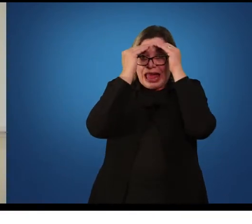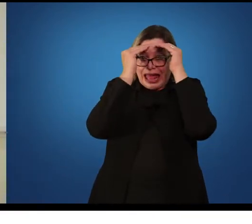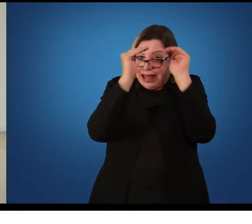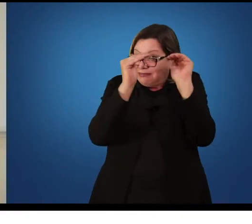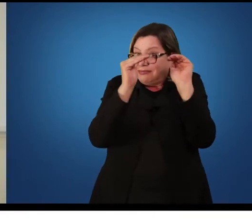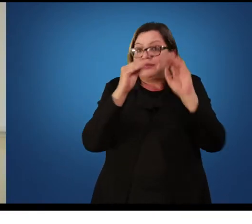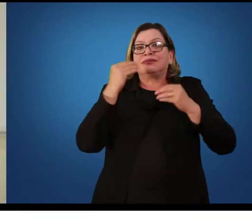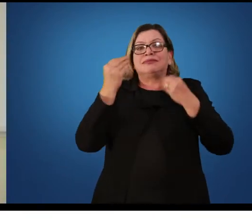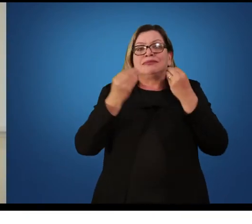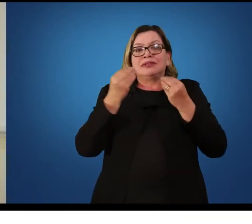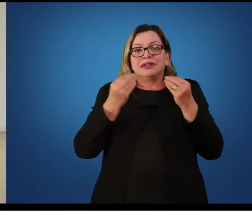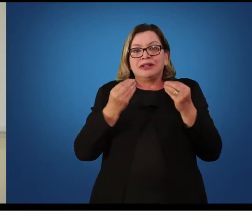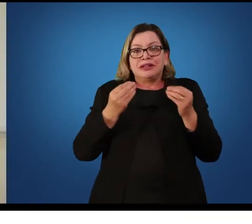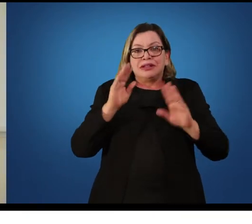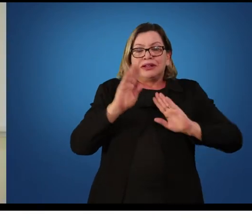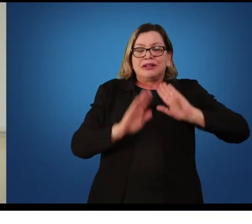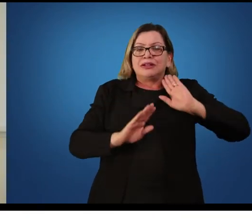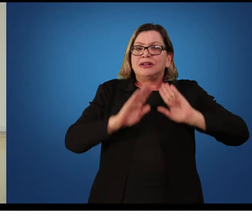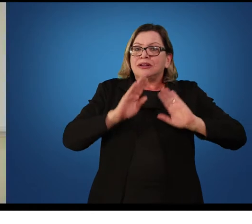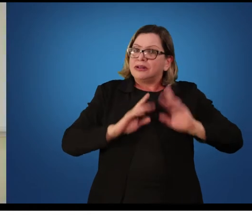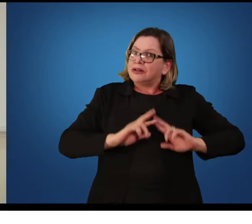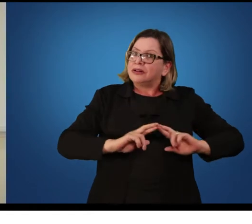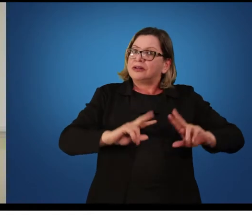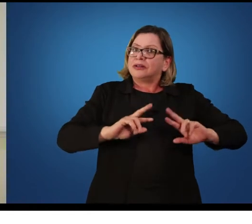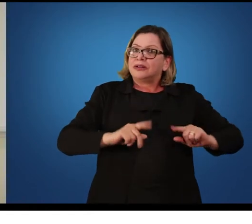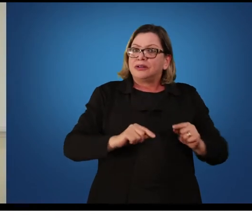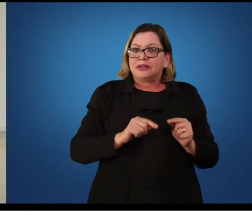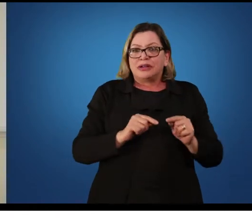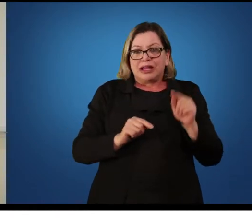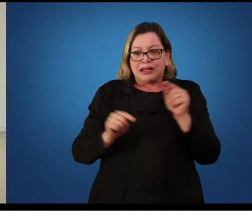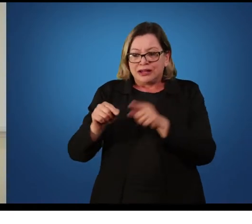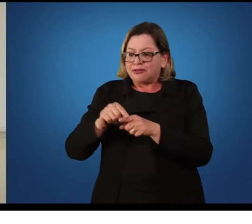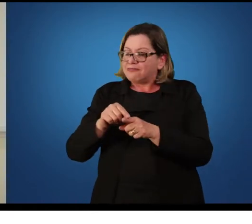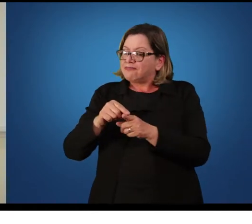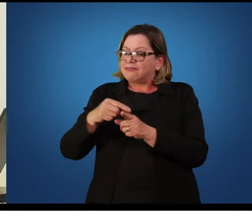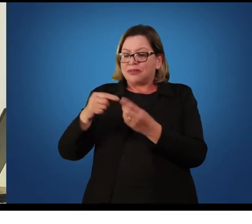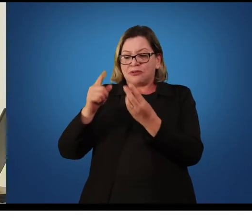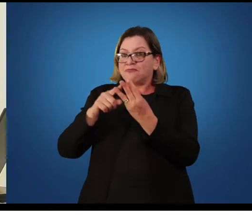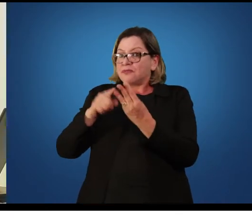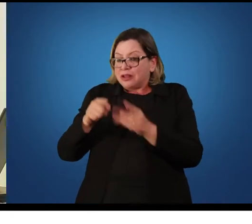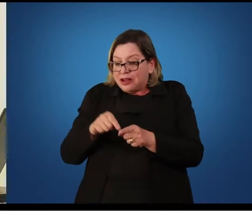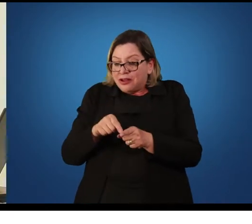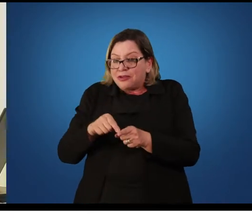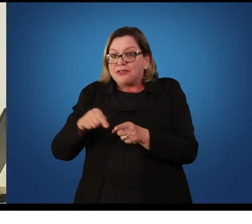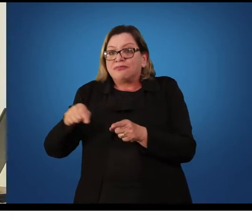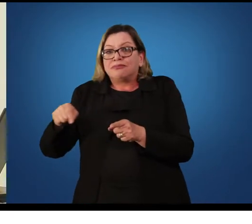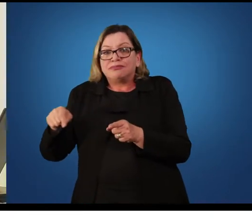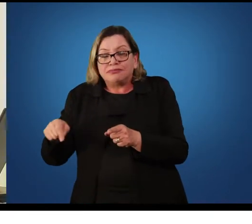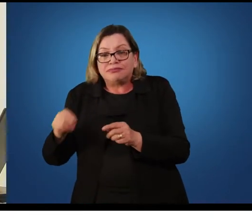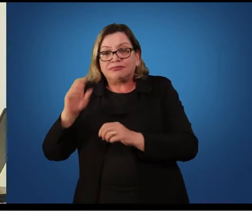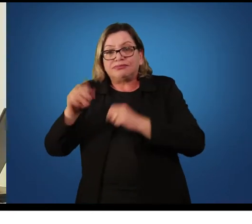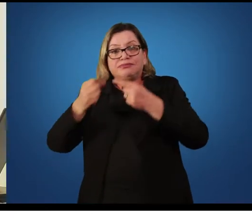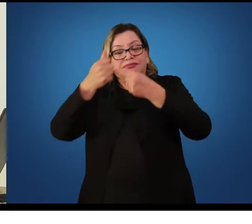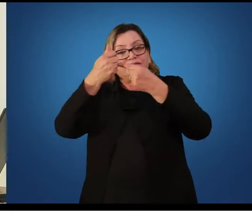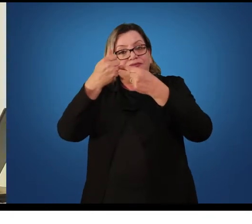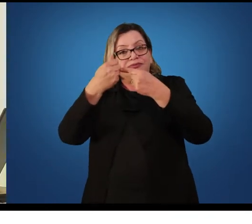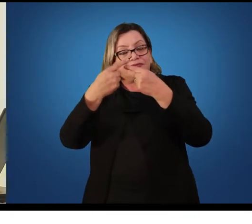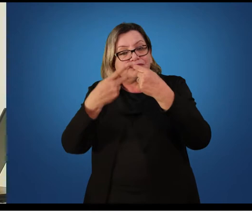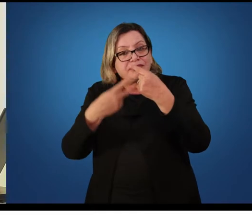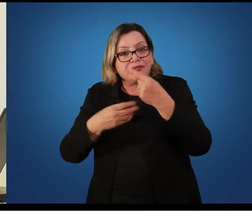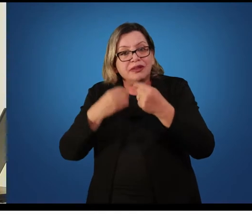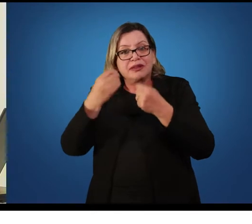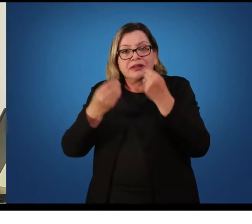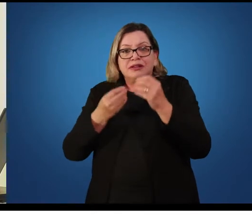atenção era muito diversificado, no estágio autônomo, o estágio autônomo caracteriza-se como